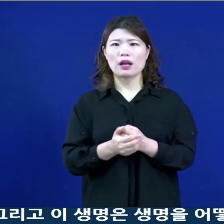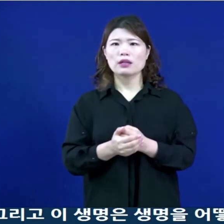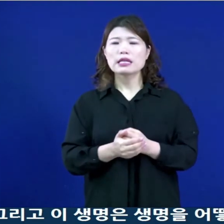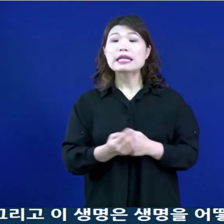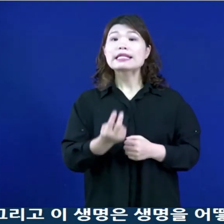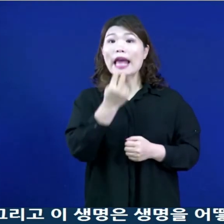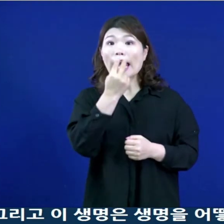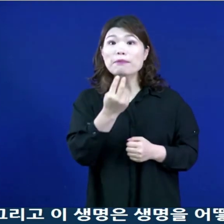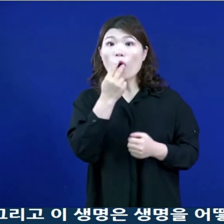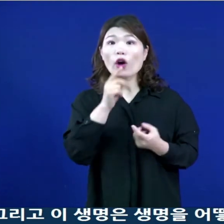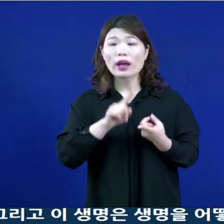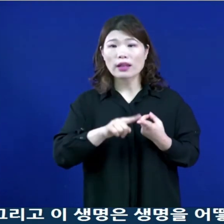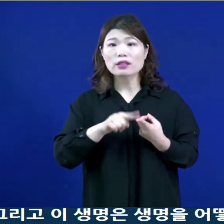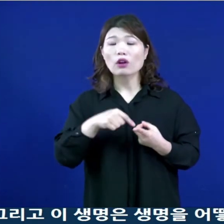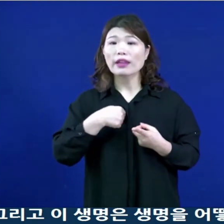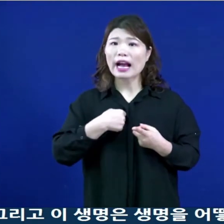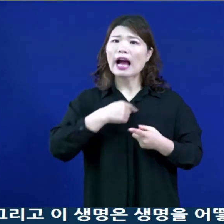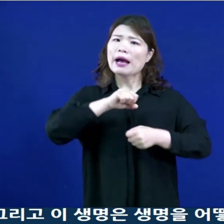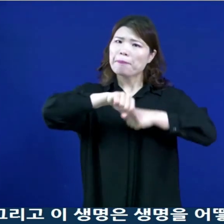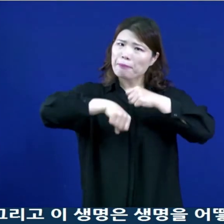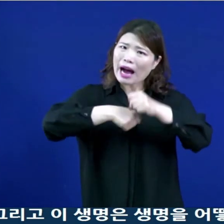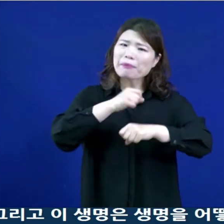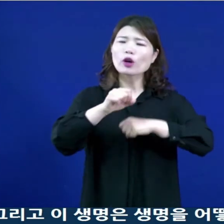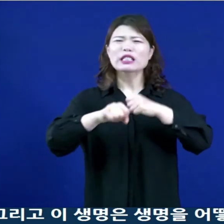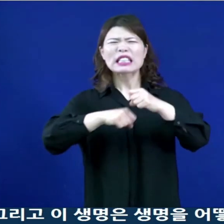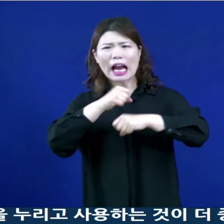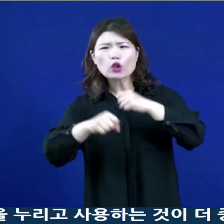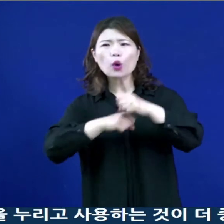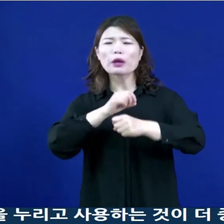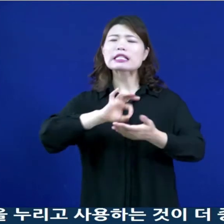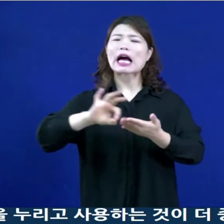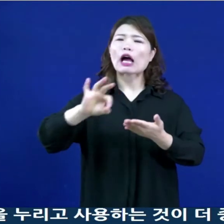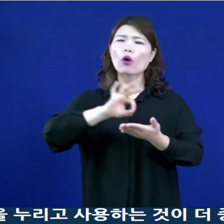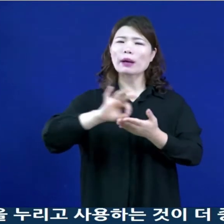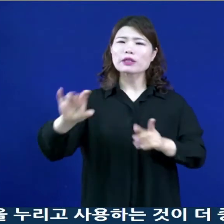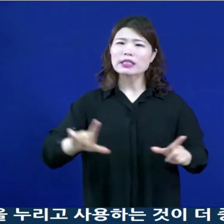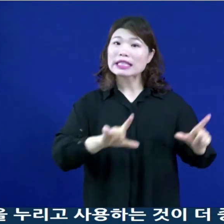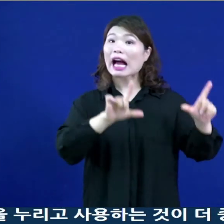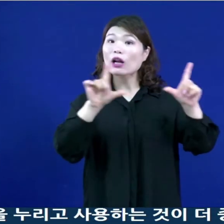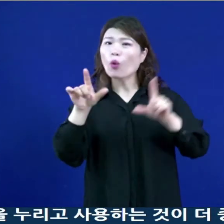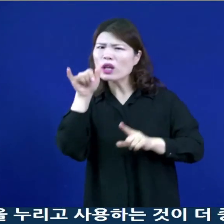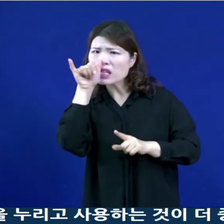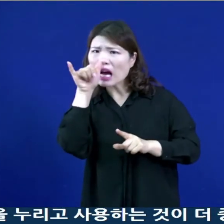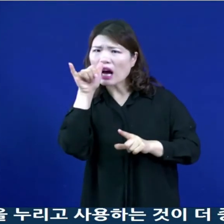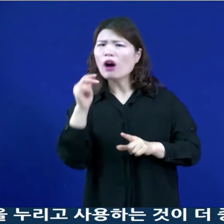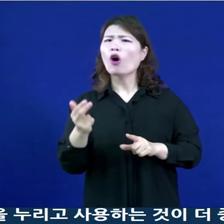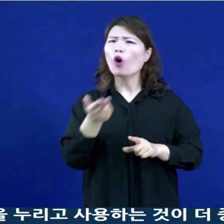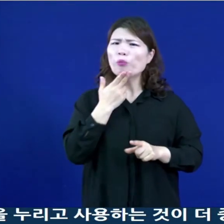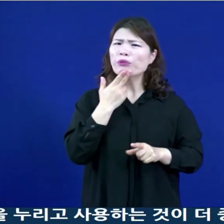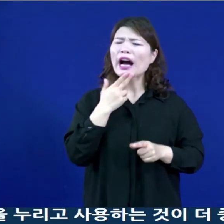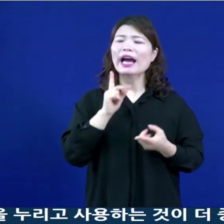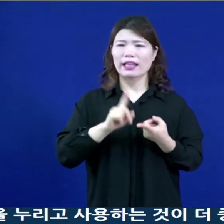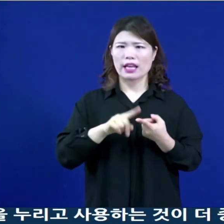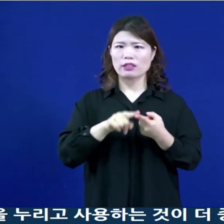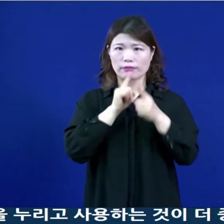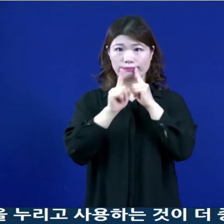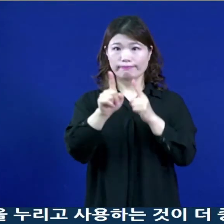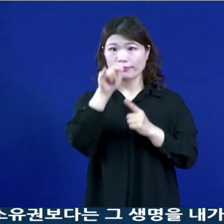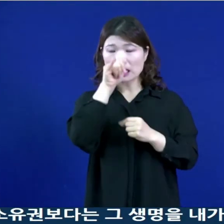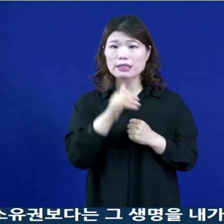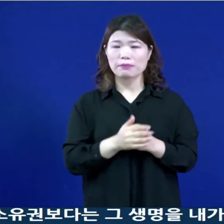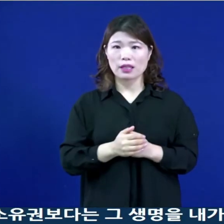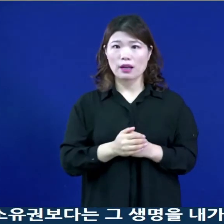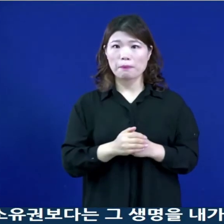내가 마음껏 자유롭게 사용하면서 살고 있느냐 못 살고 있느냐 이걸 강조하는 겁니다.